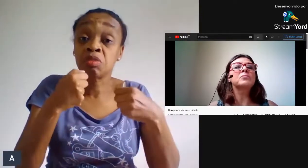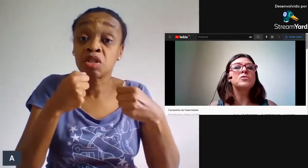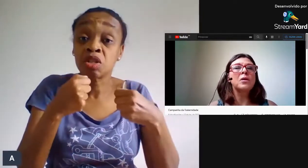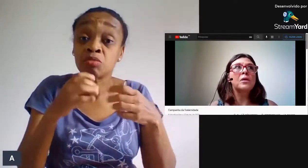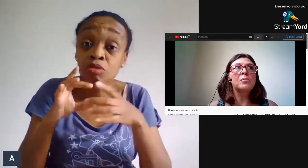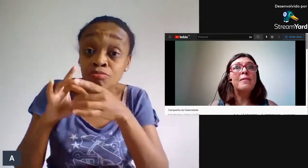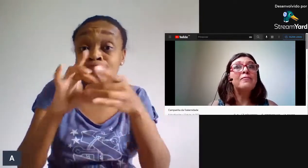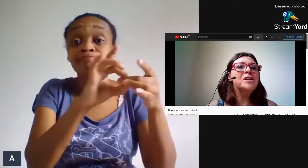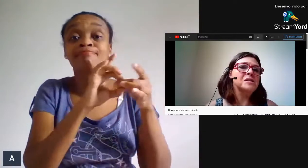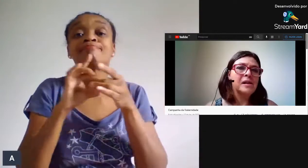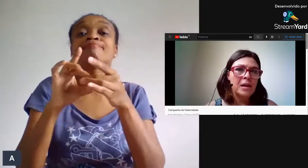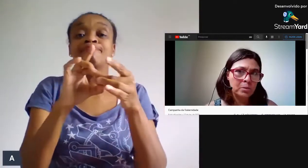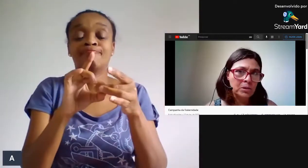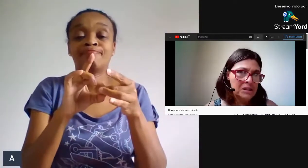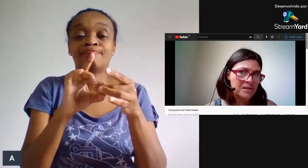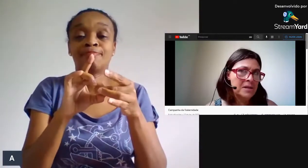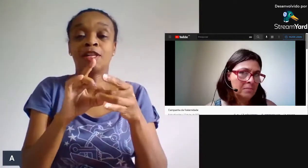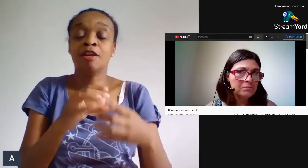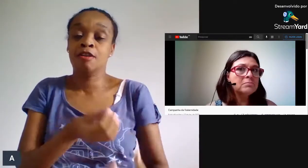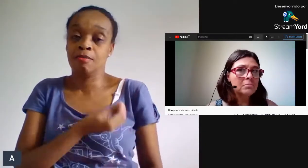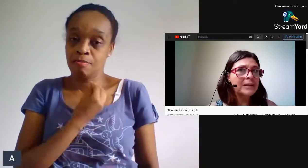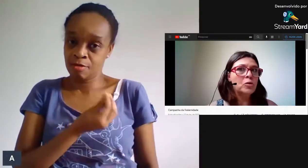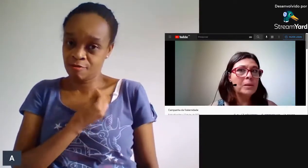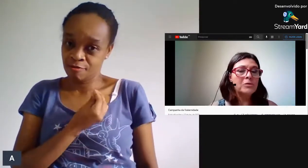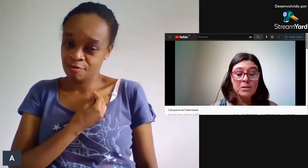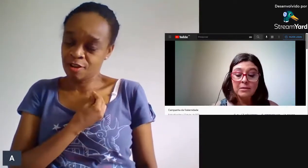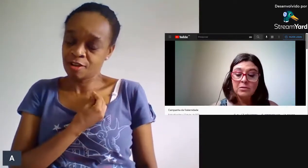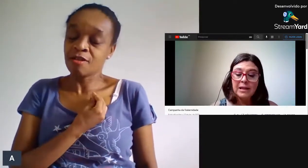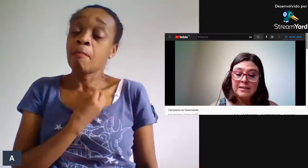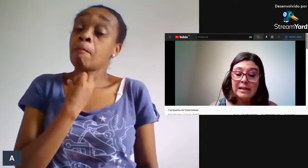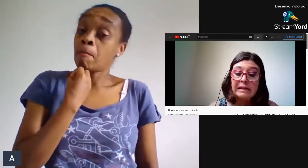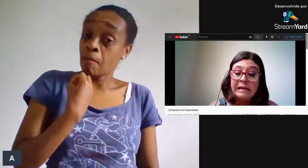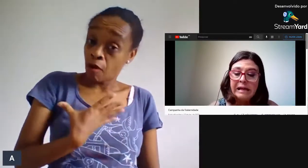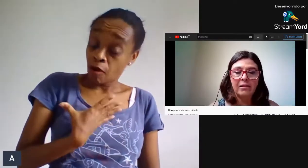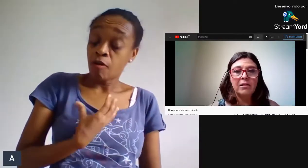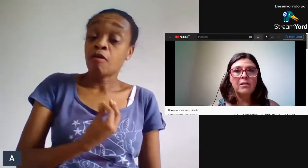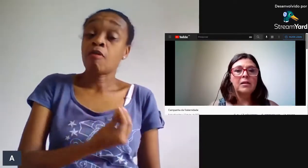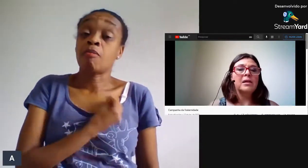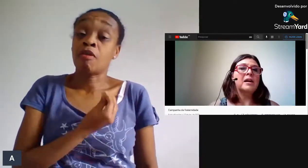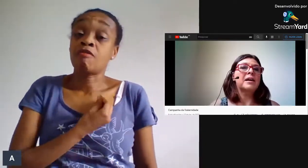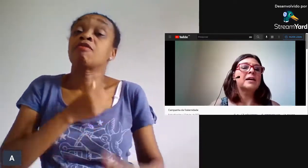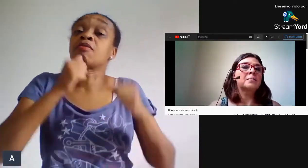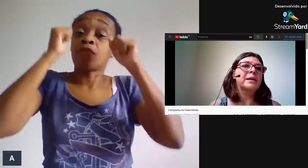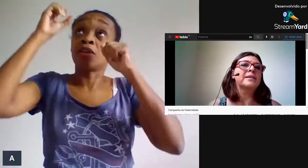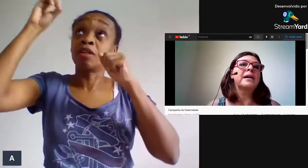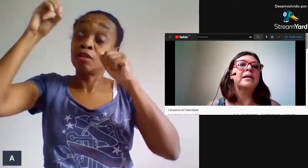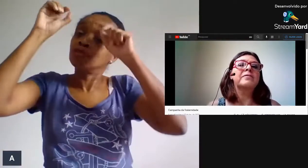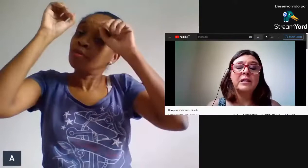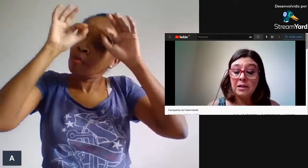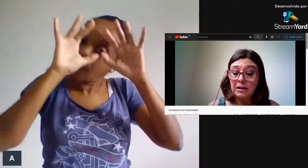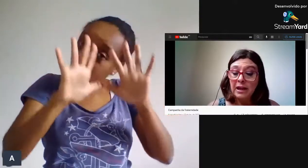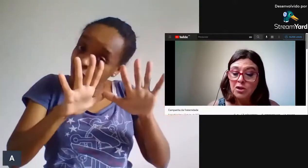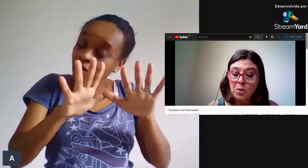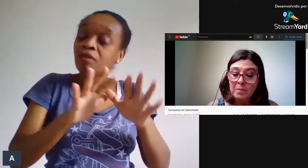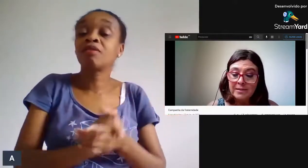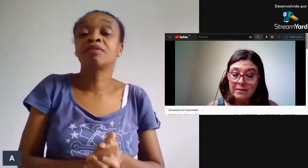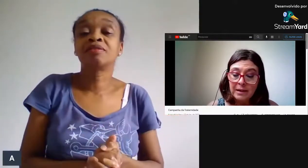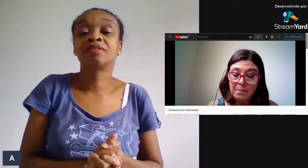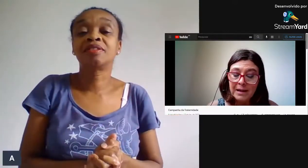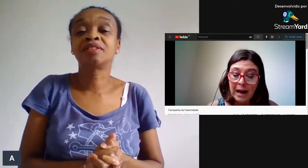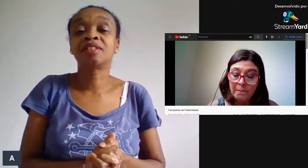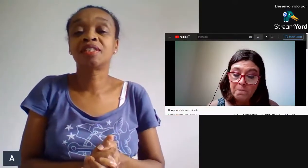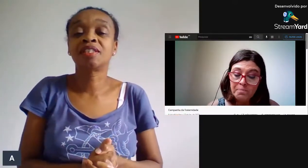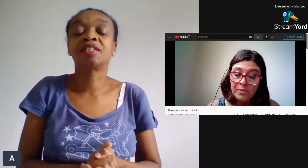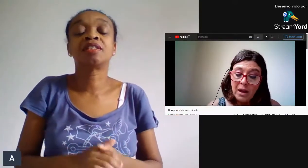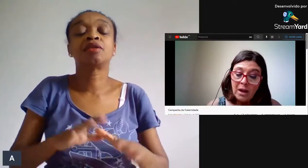que tenhamos uma vida em abundância, mais ou menos dentro dessa linha que a campanha da fraternidade começa